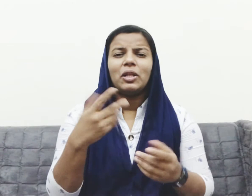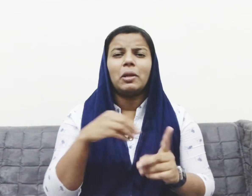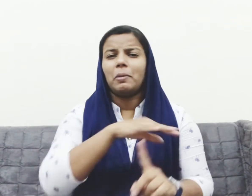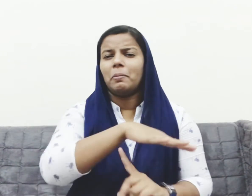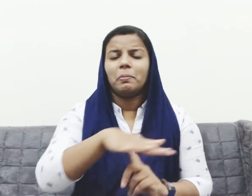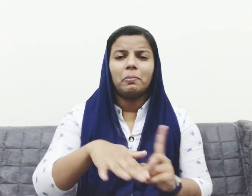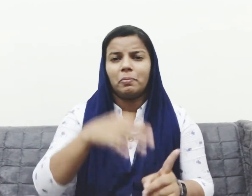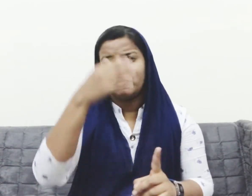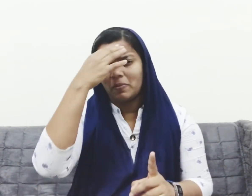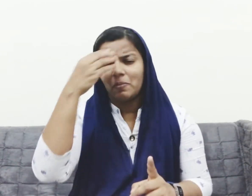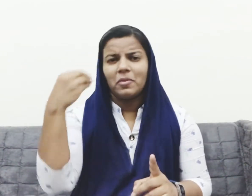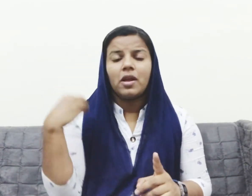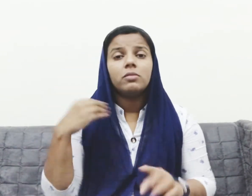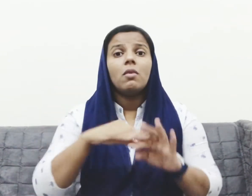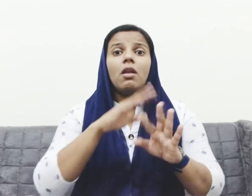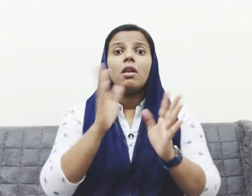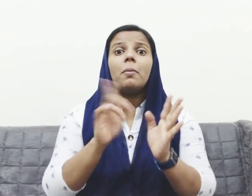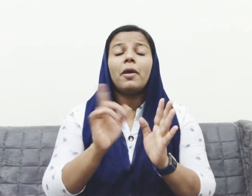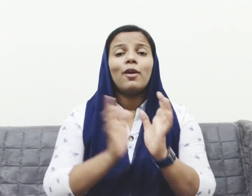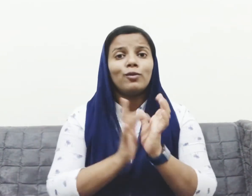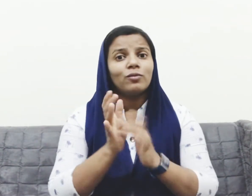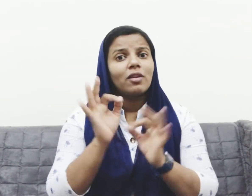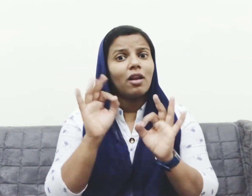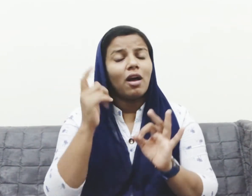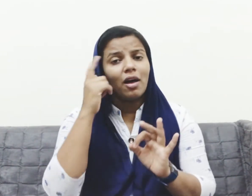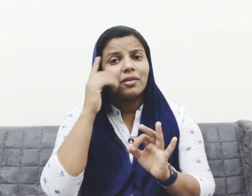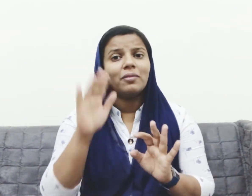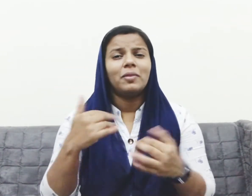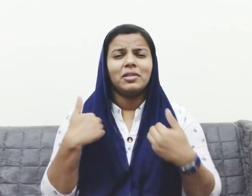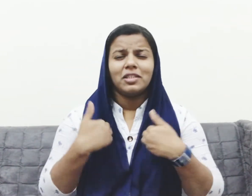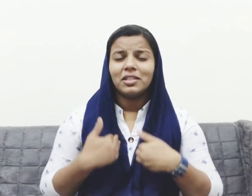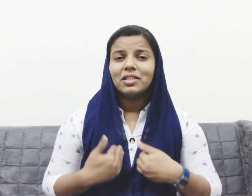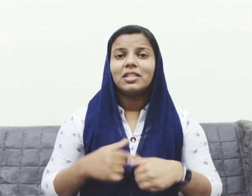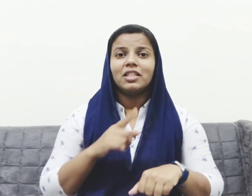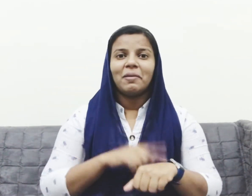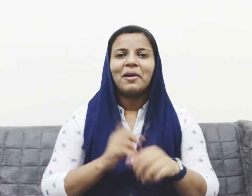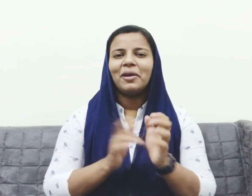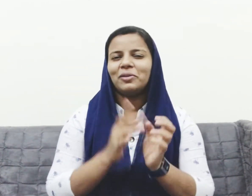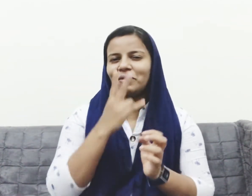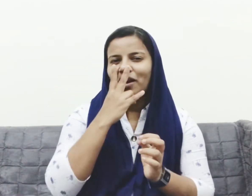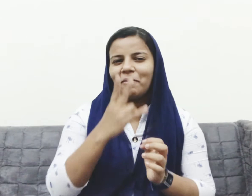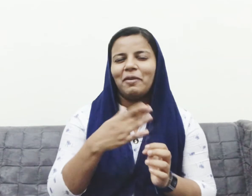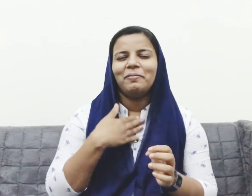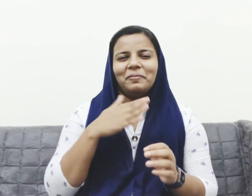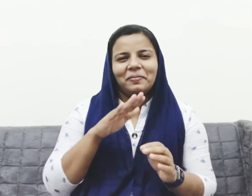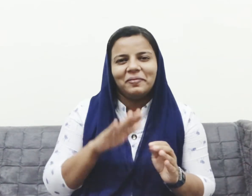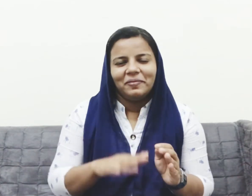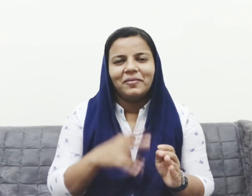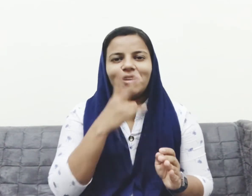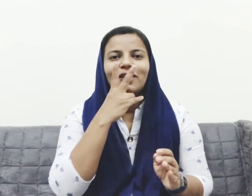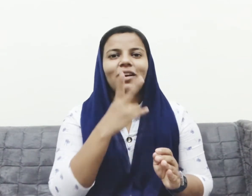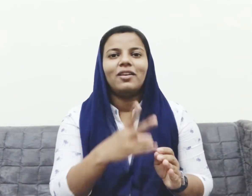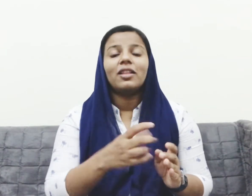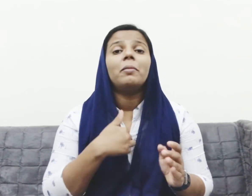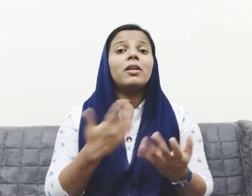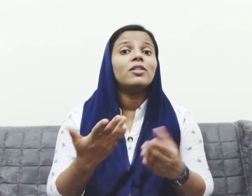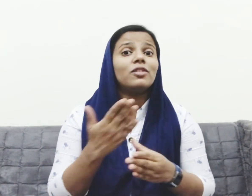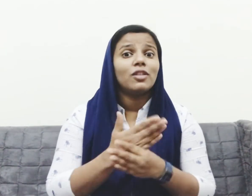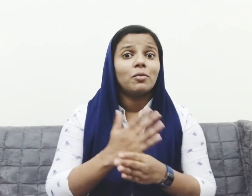പ്രയാസങ്ങൾ, ബുദ്ധിമുട്ടുകൾ എല്ലാം അറിയാം. അപ്പം നമ്മുടെ ബലഹീനത വരുമ്പോൾ എന്ത് ചെയ്യും? നമ്മളോട് സഹതാപം കാണിപ്പാൻ നമ്മുടെ കർത്താവ് മതിയായവന്. നമ്മൾ എന്നാ ചെയ്യണം?